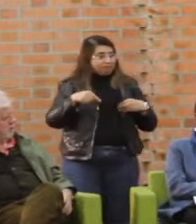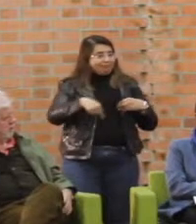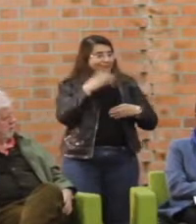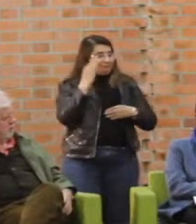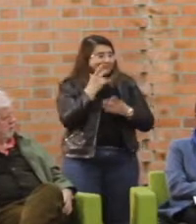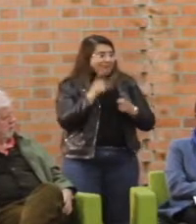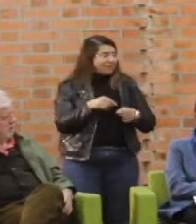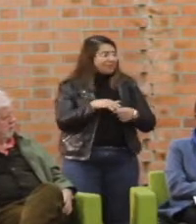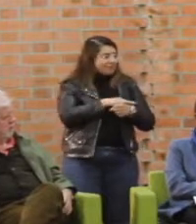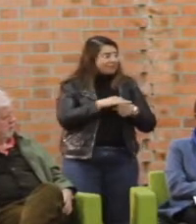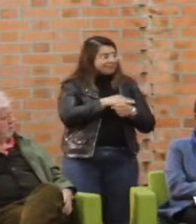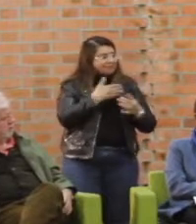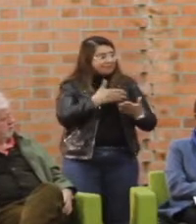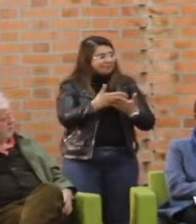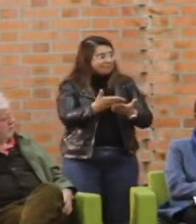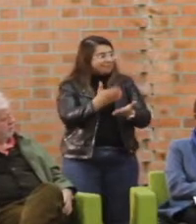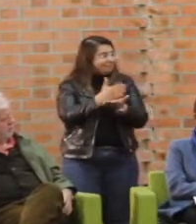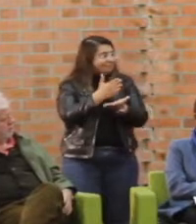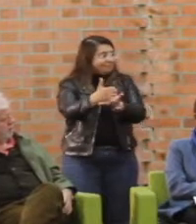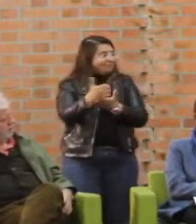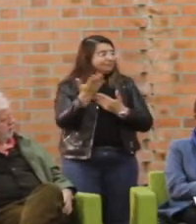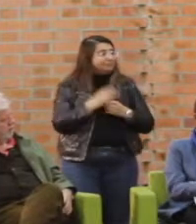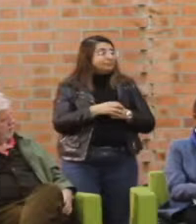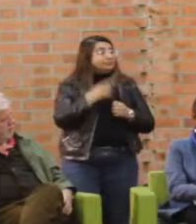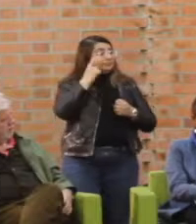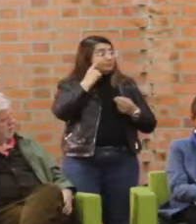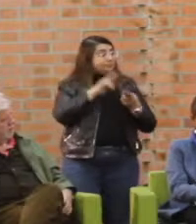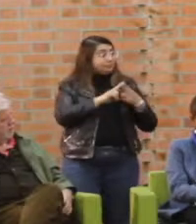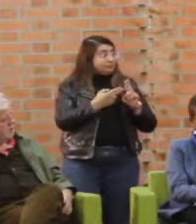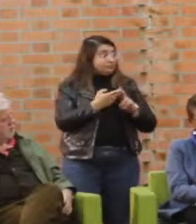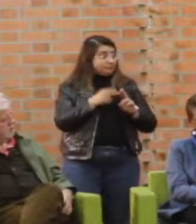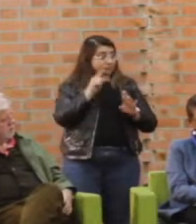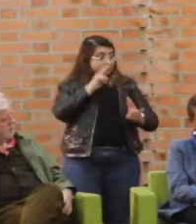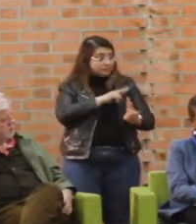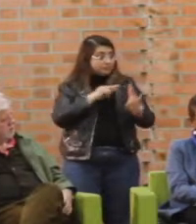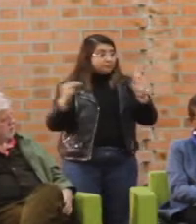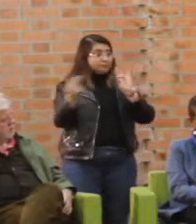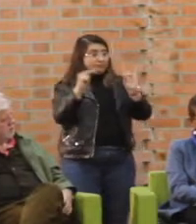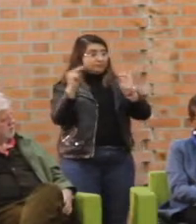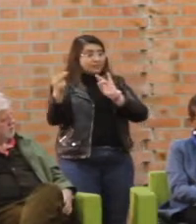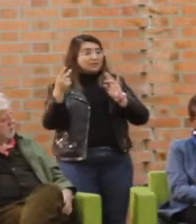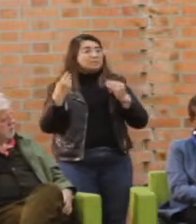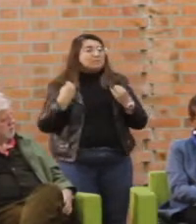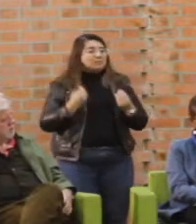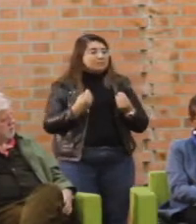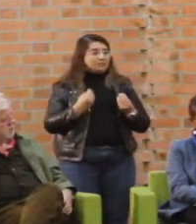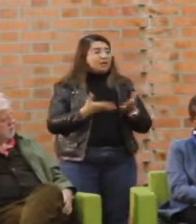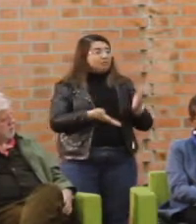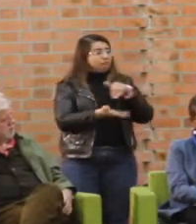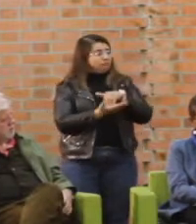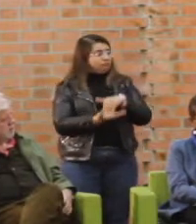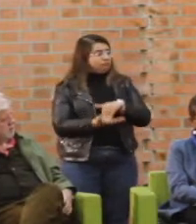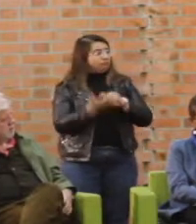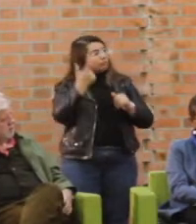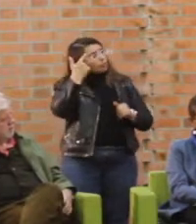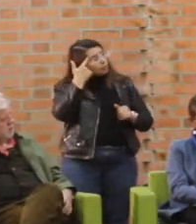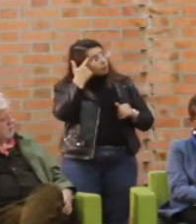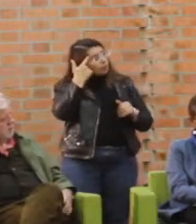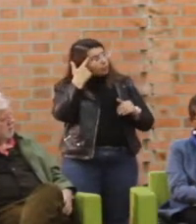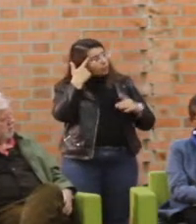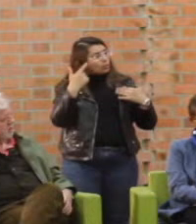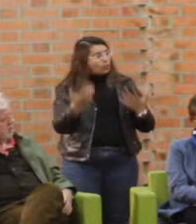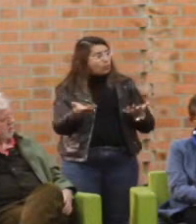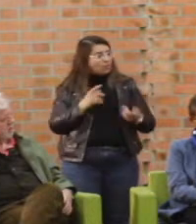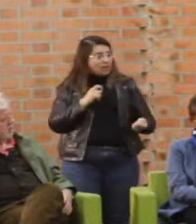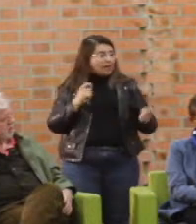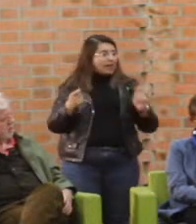pasado existe creo que nos puede también dar perspectivas para entender Cómo van circulando